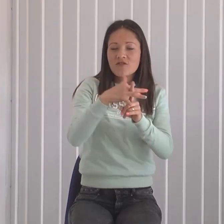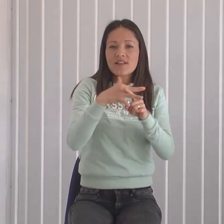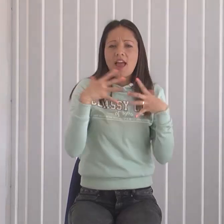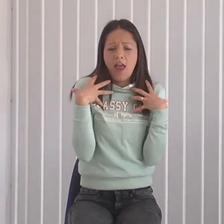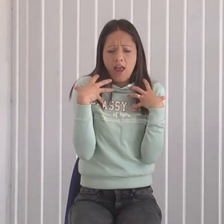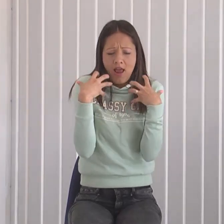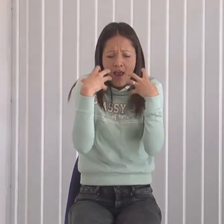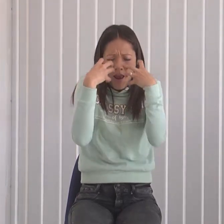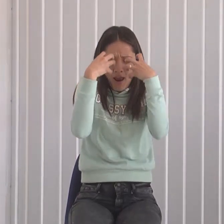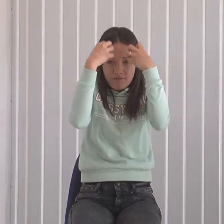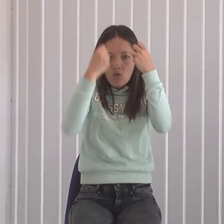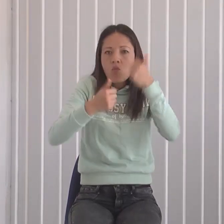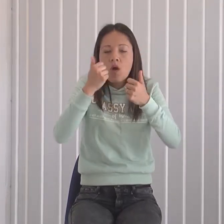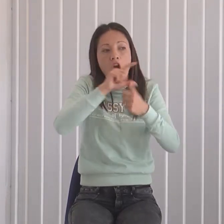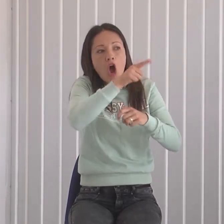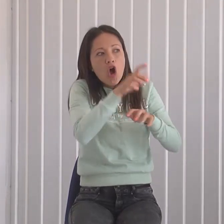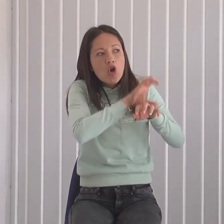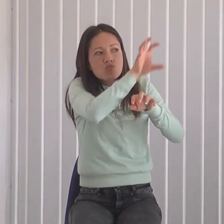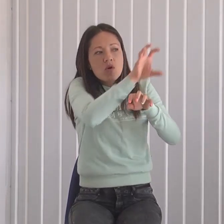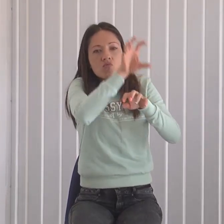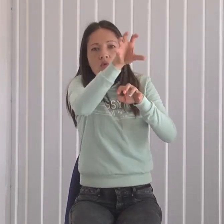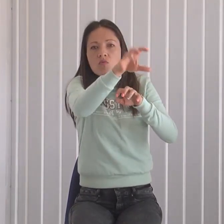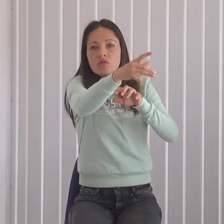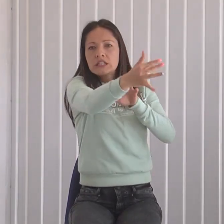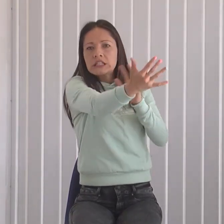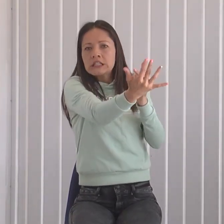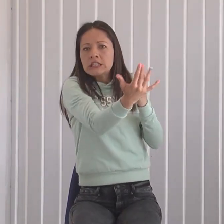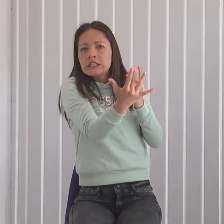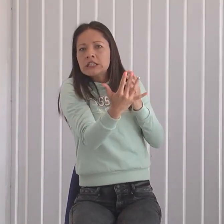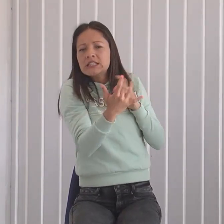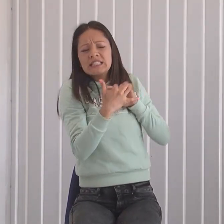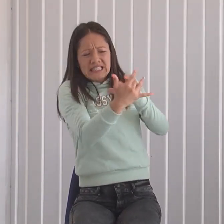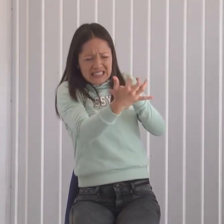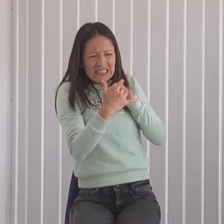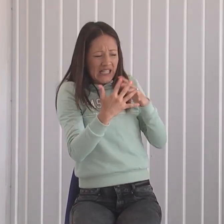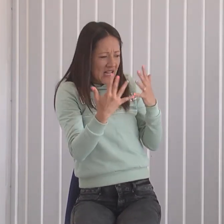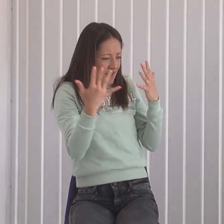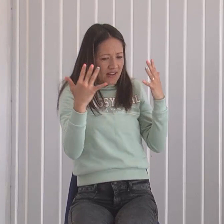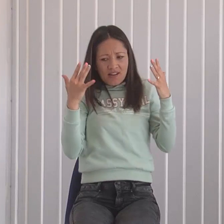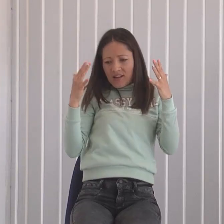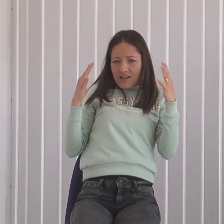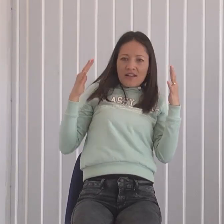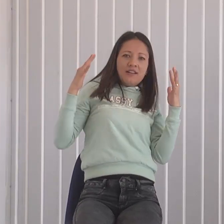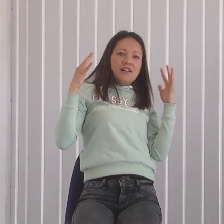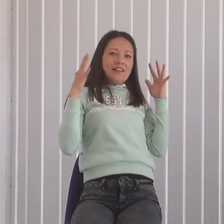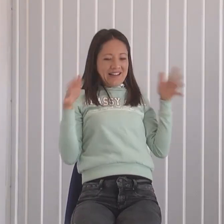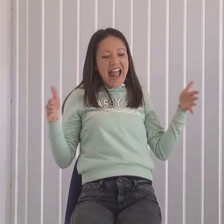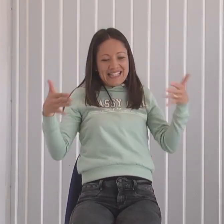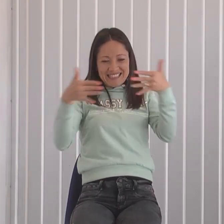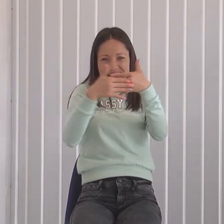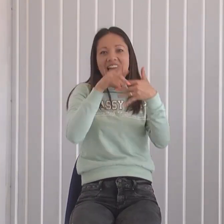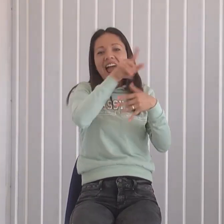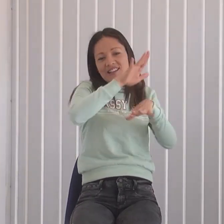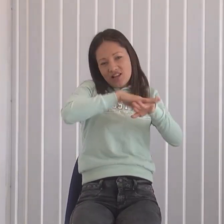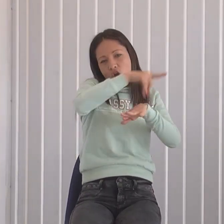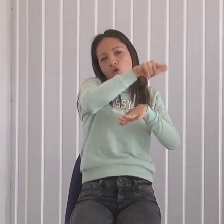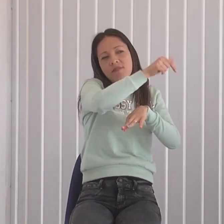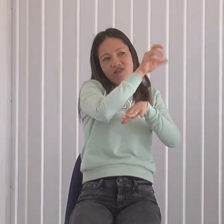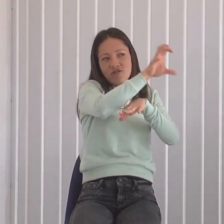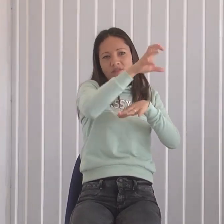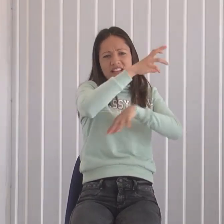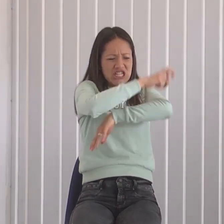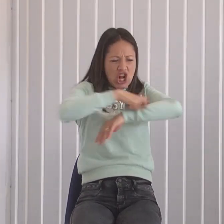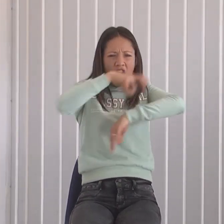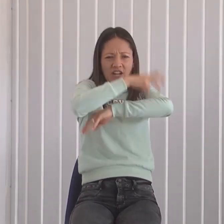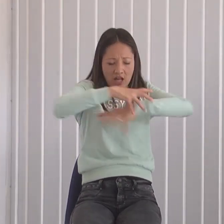es? Que otros pueblos van a venir y esos pueblos serán los que la van a acorralar a la ciudad. Y esos pueblos serán los que la van a saquear y